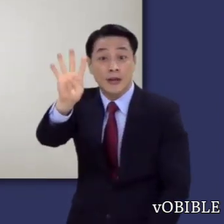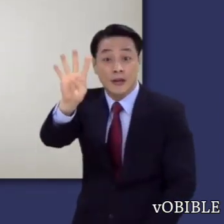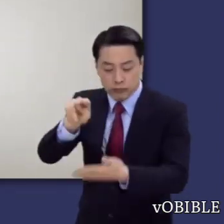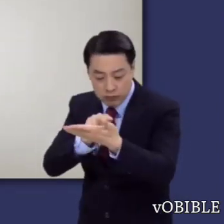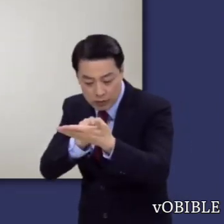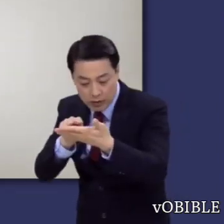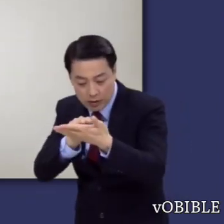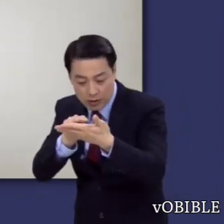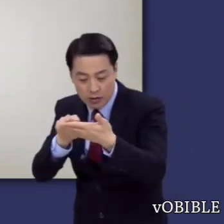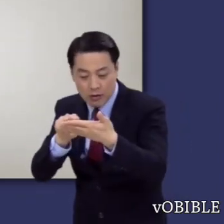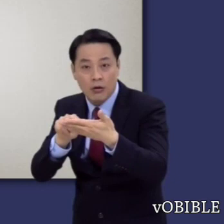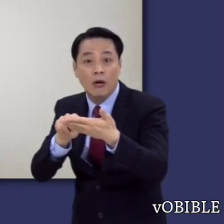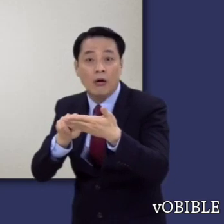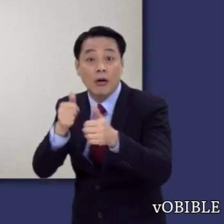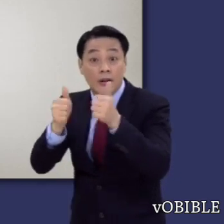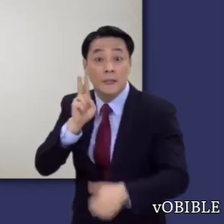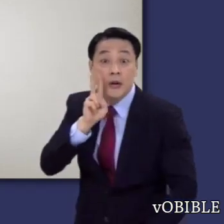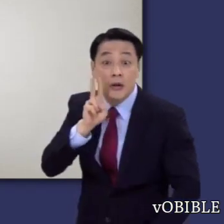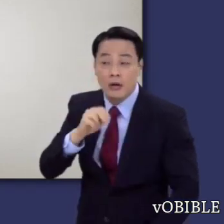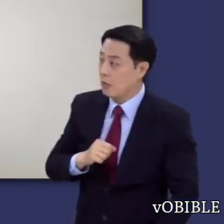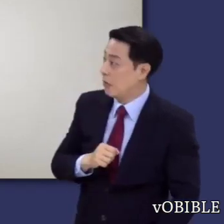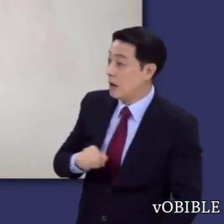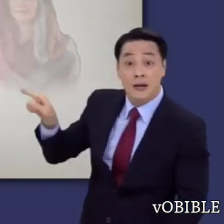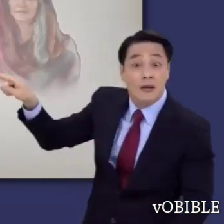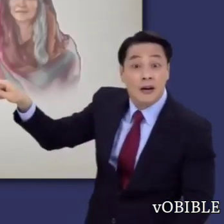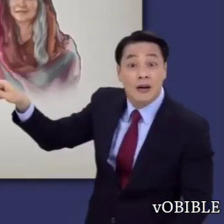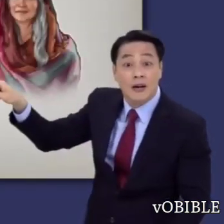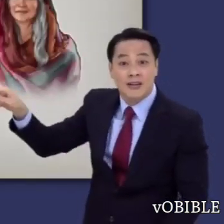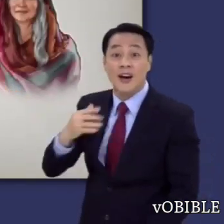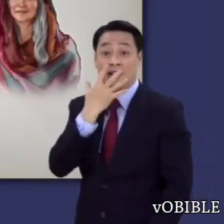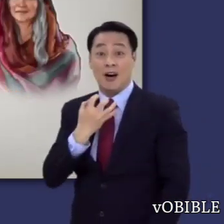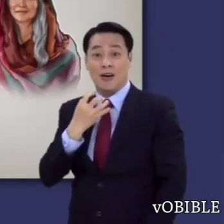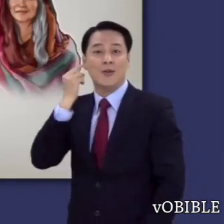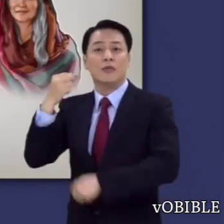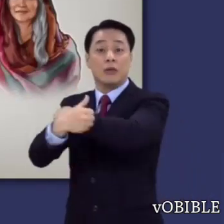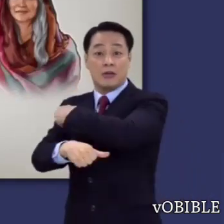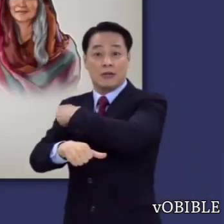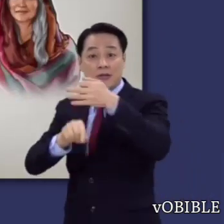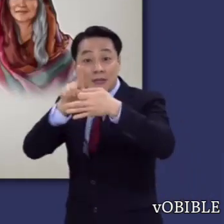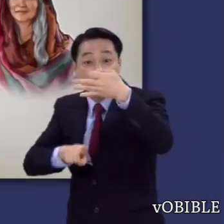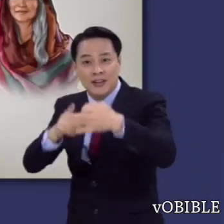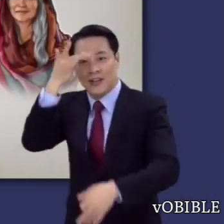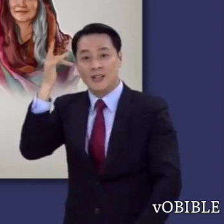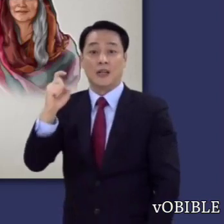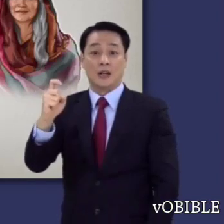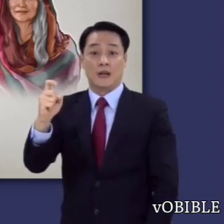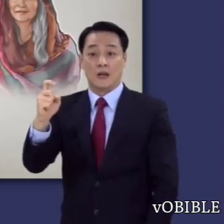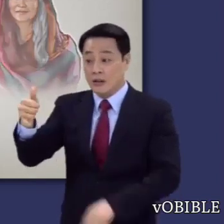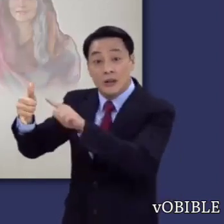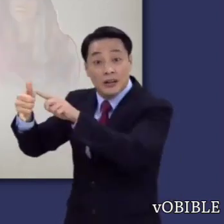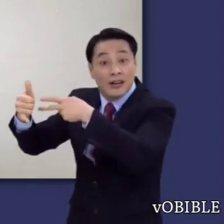保罗在第四章里用象征的手法对比了夏甲和撒拉，以及他们的儿子以实玛利和以